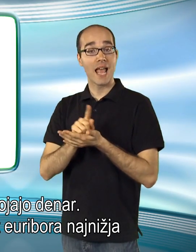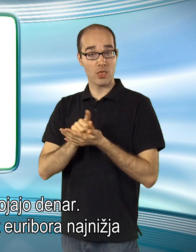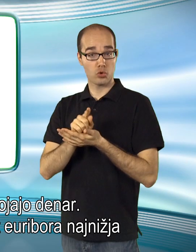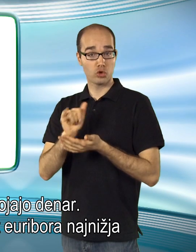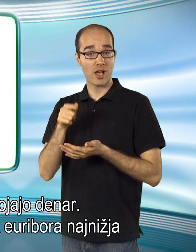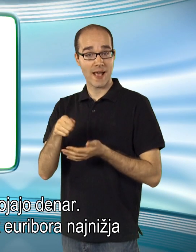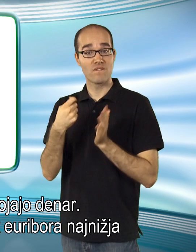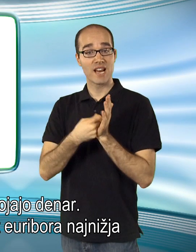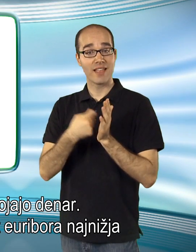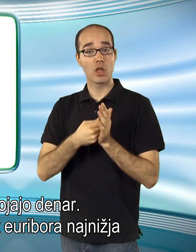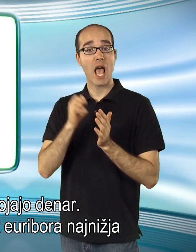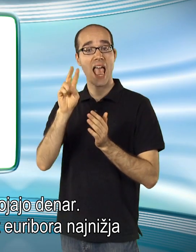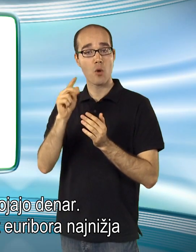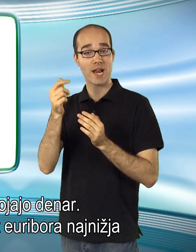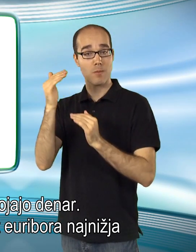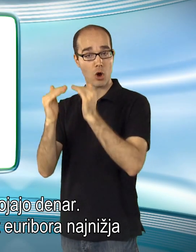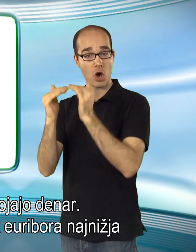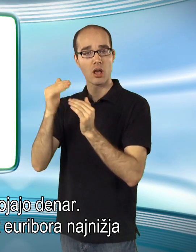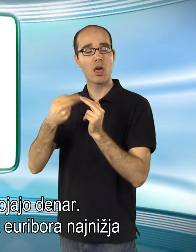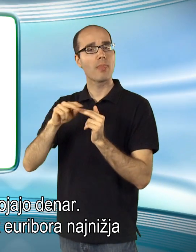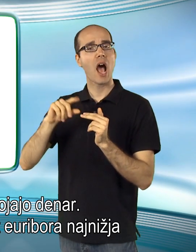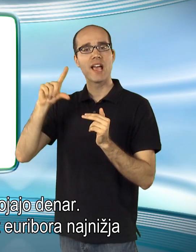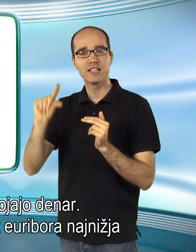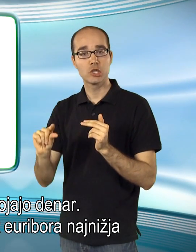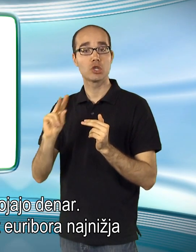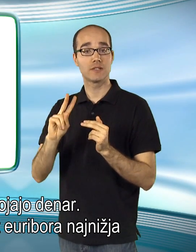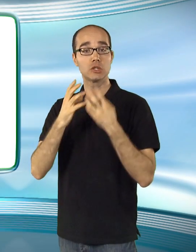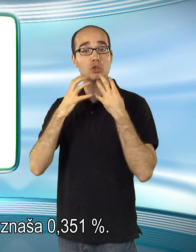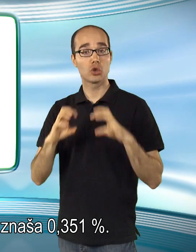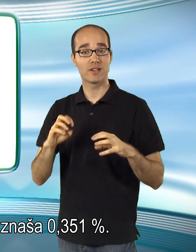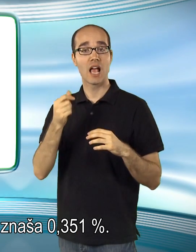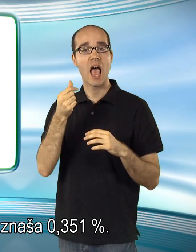Trenutno je vrednost Euribora najnižja v zgodovini evra in znaša